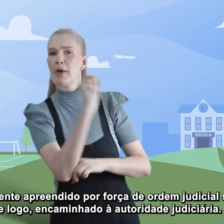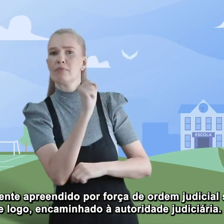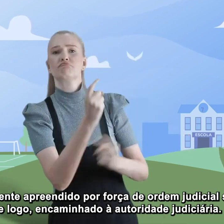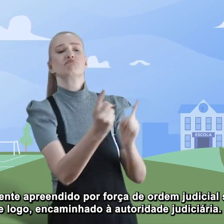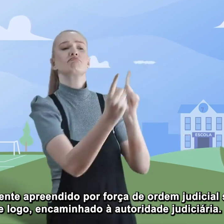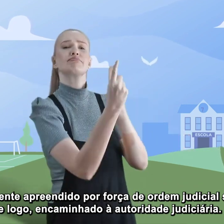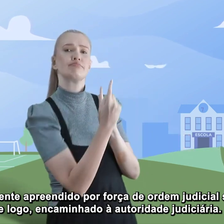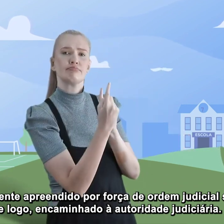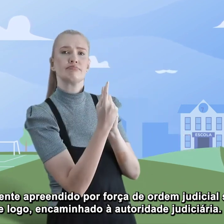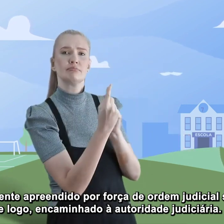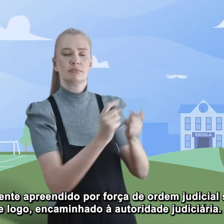autoridade judiciária.